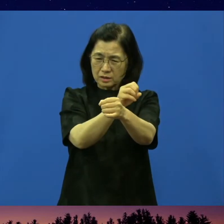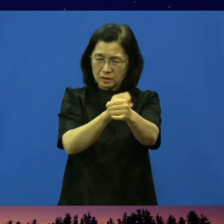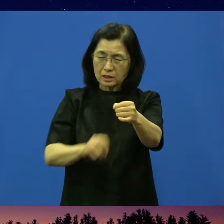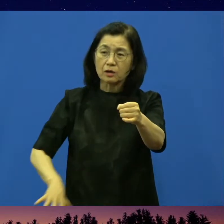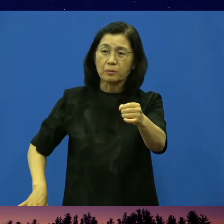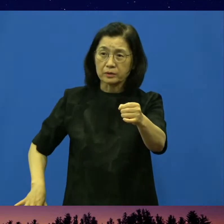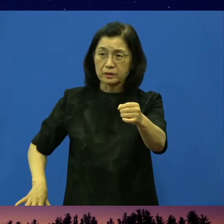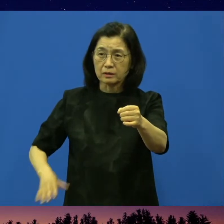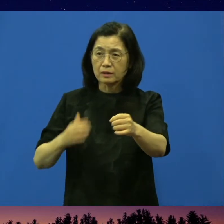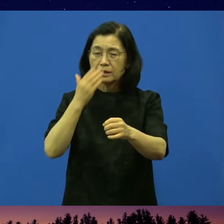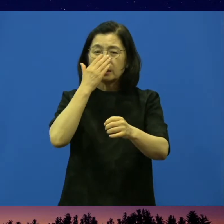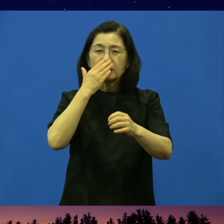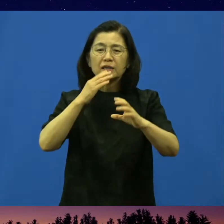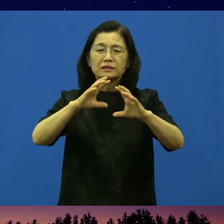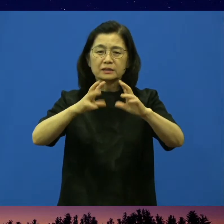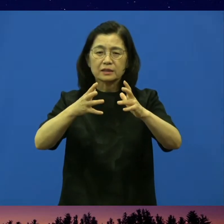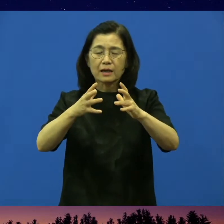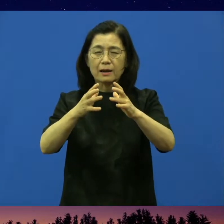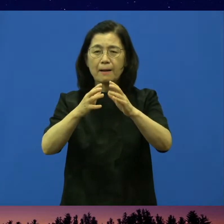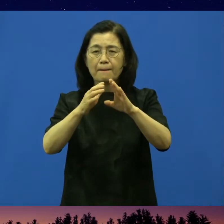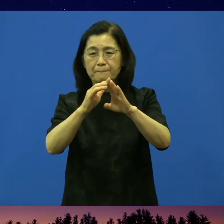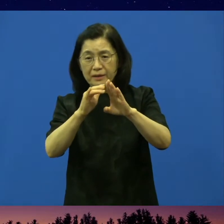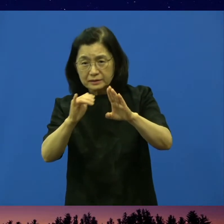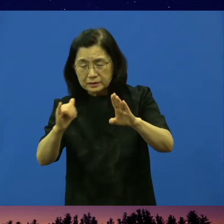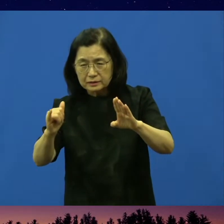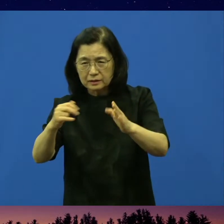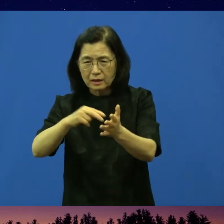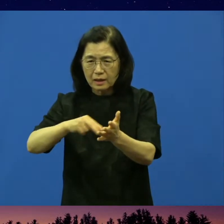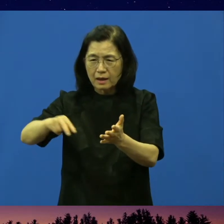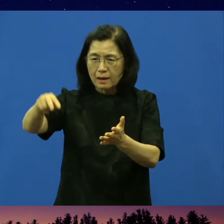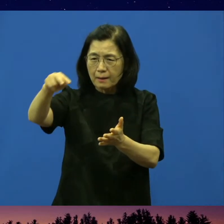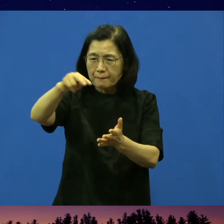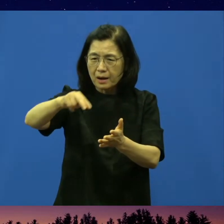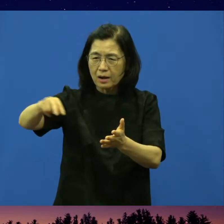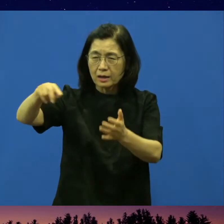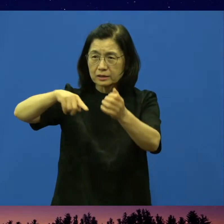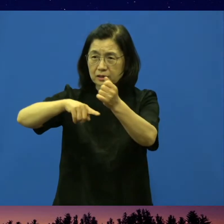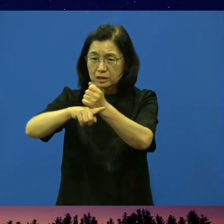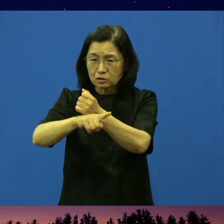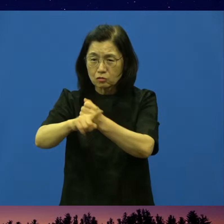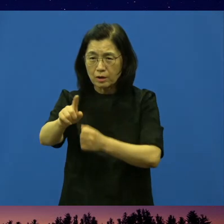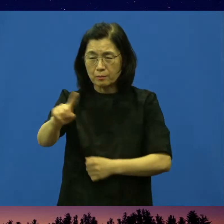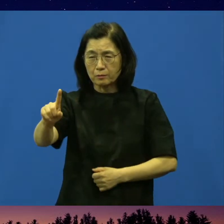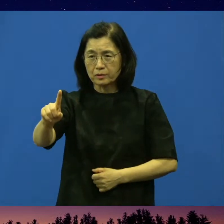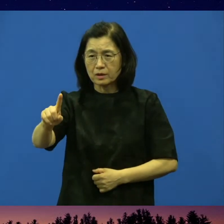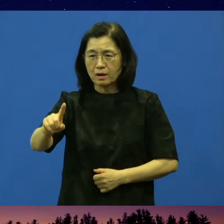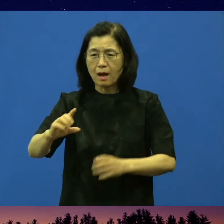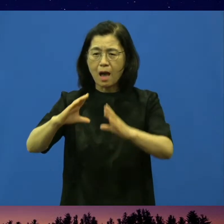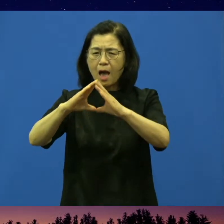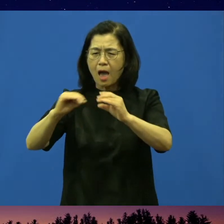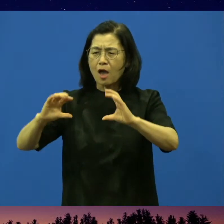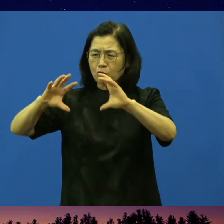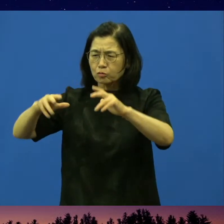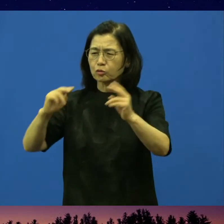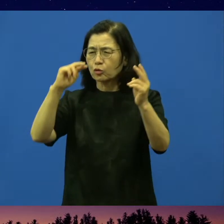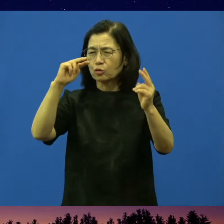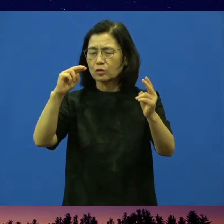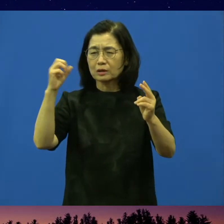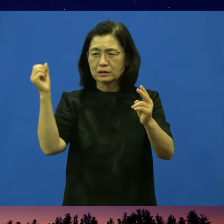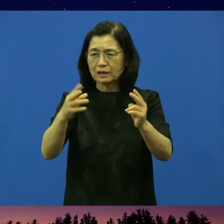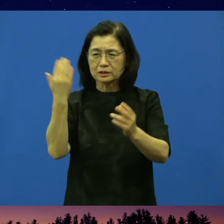이스라엘 백성들이 계속 방향을 잃어버리고 오늘 이 본문이 뭐예요? 뒤를 돌아보는 거예요. 애국으로 돌아가자는 거예요.